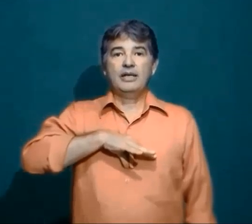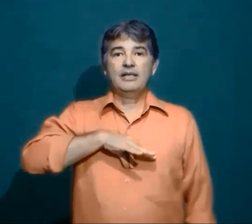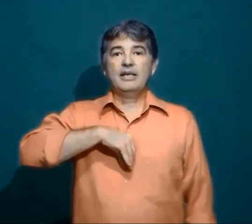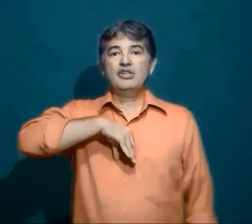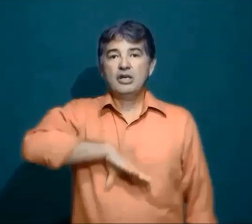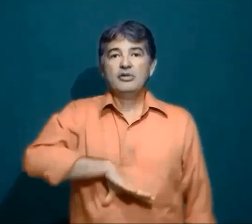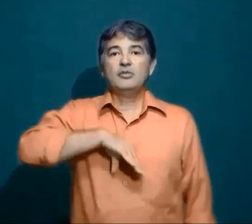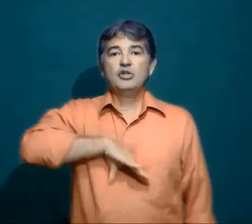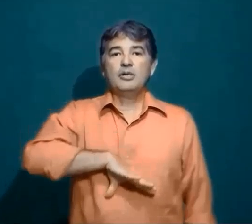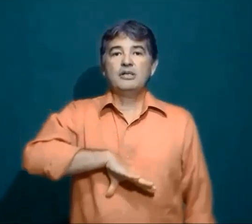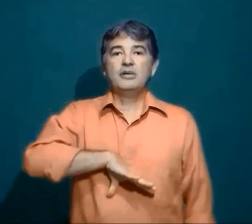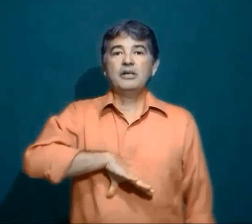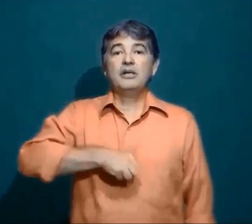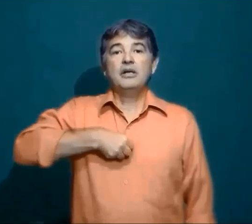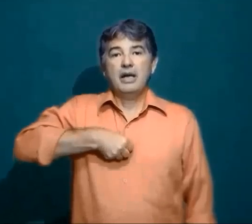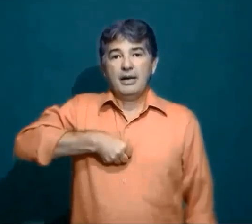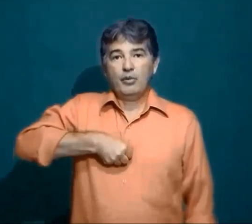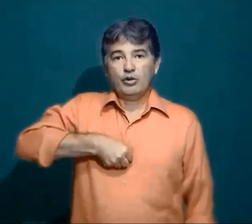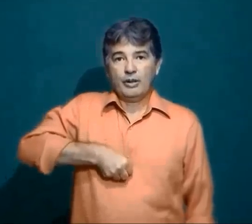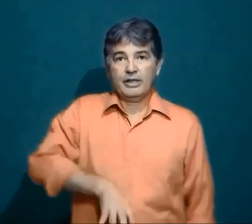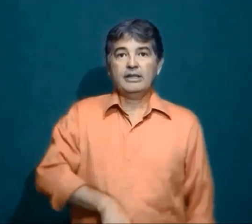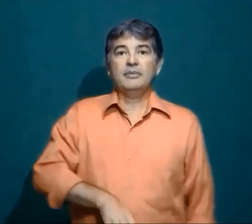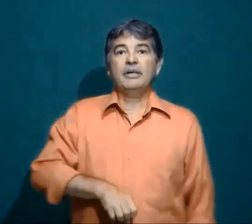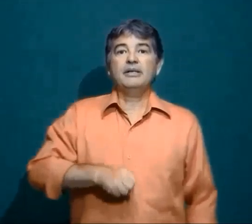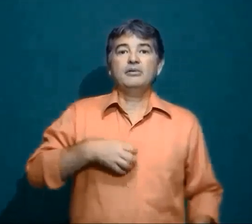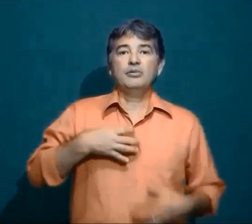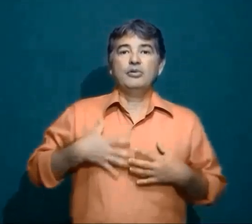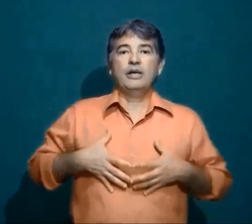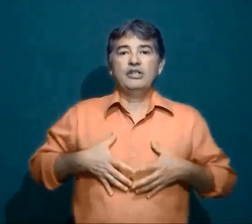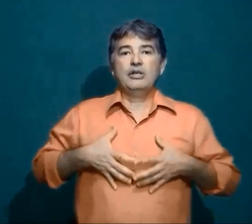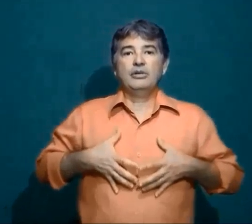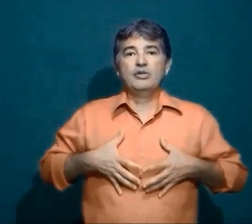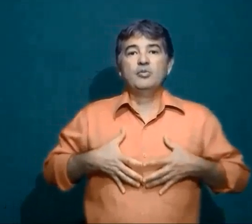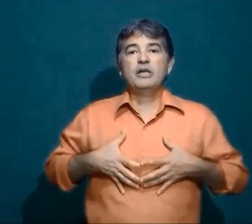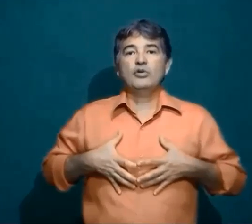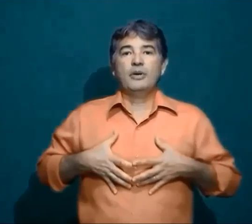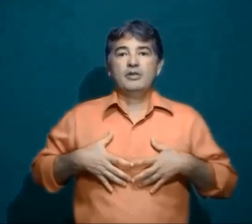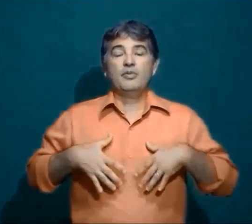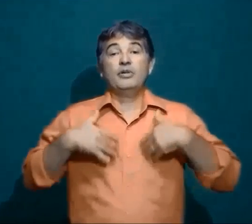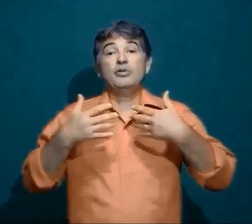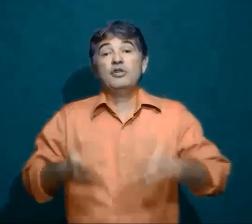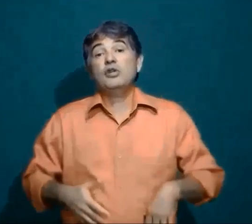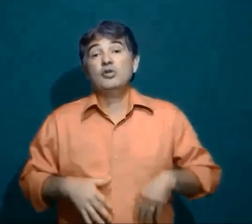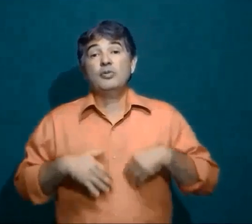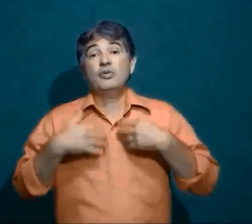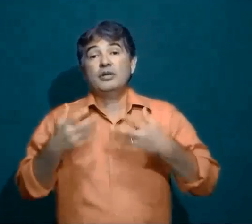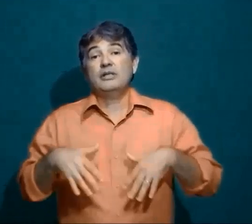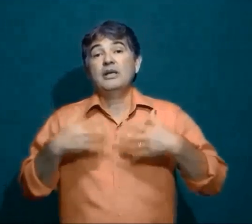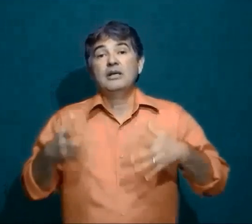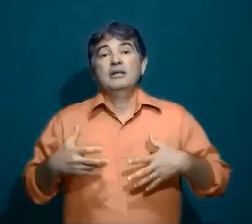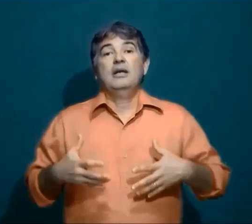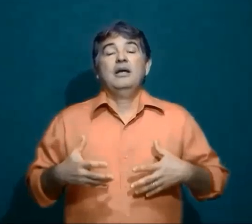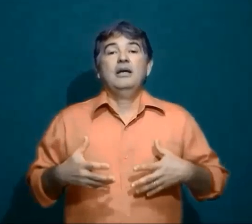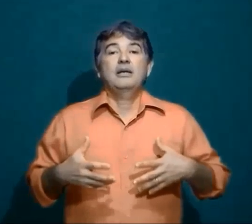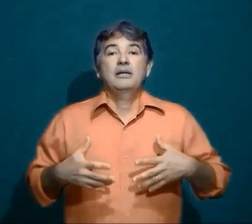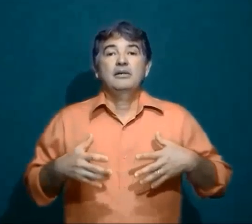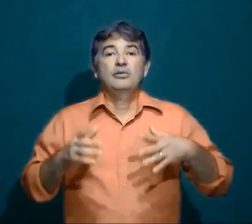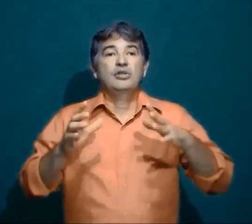nessa região, então menstruação aqui, aborto aqui também, então toda a região está subindo mais por conta dos vídeos, por conta dos